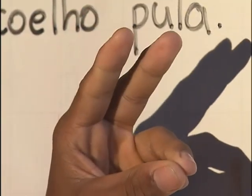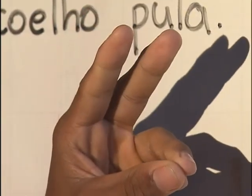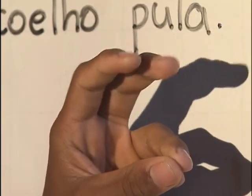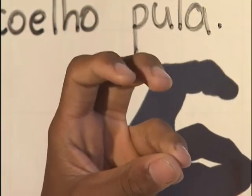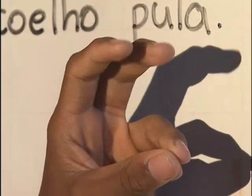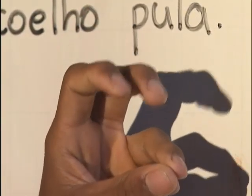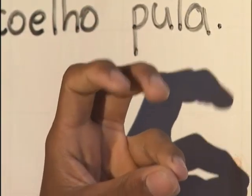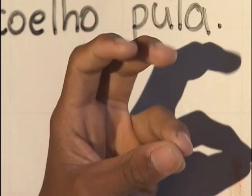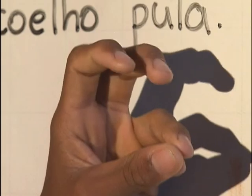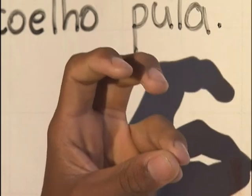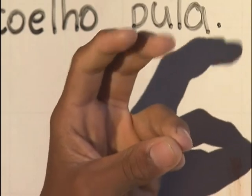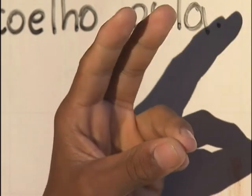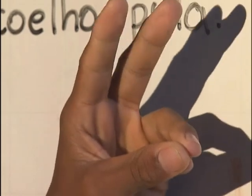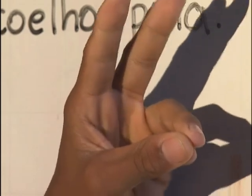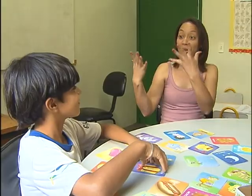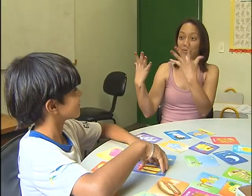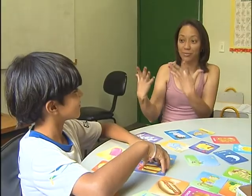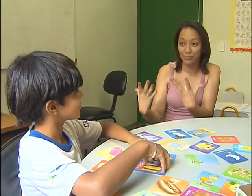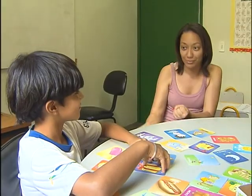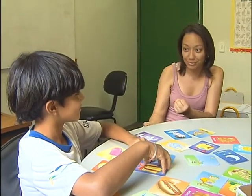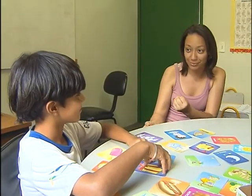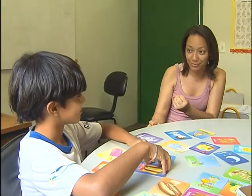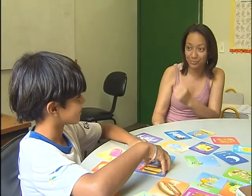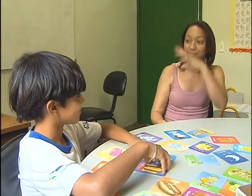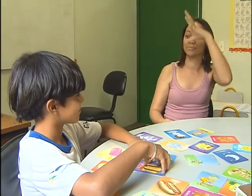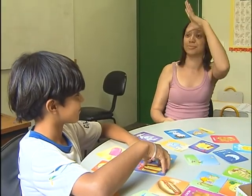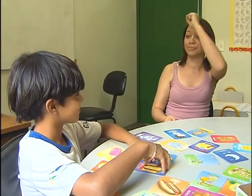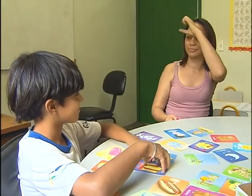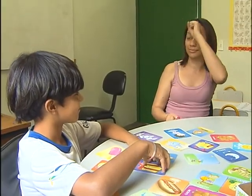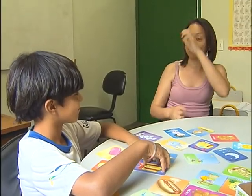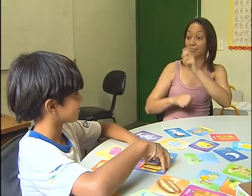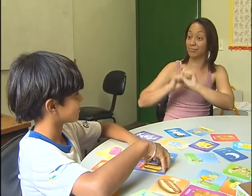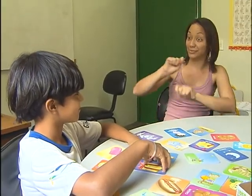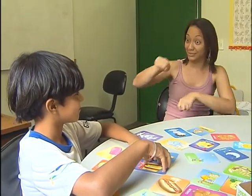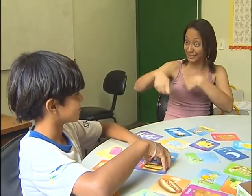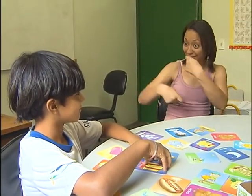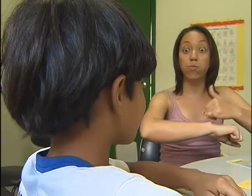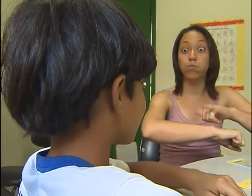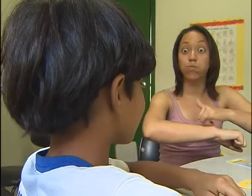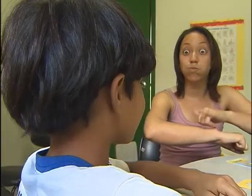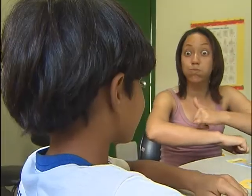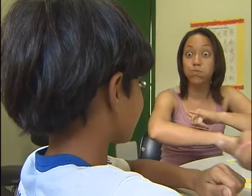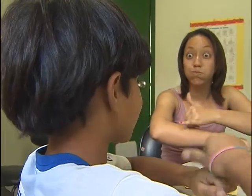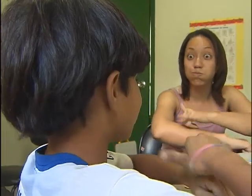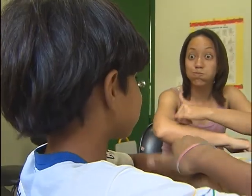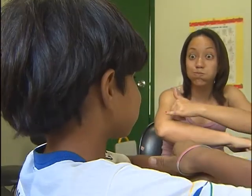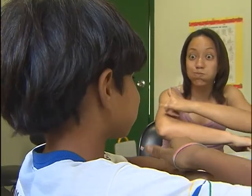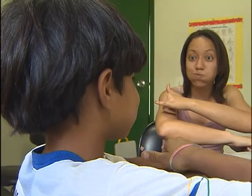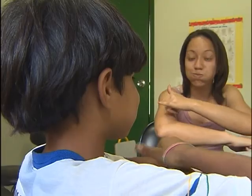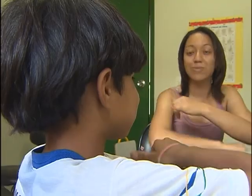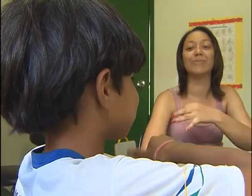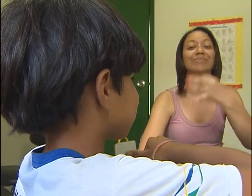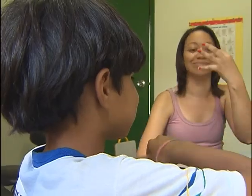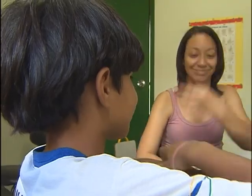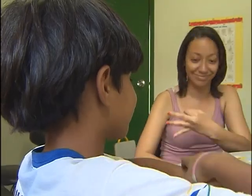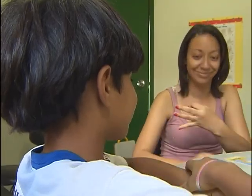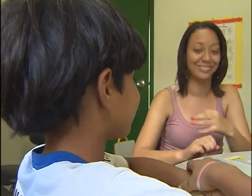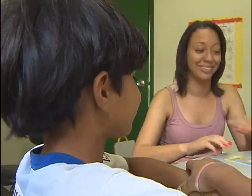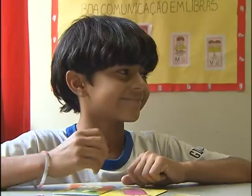expressar aquilo que ele sente. Bárbara perdeu a audição na adolescência. Fez faculdade e há três anos dá aulas no